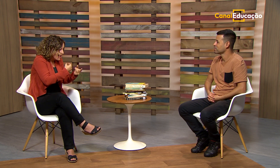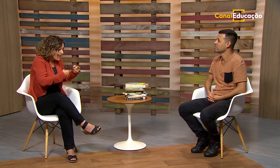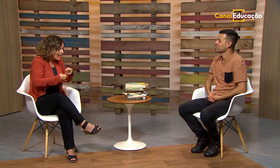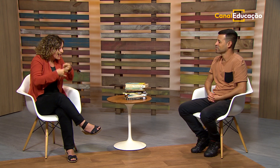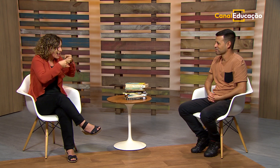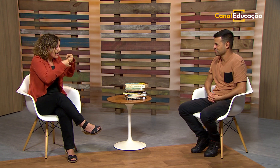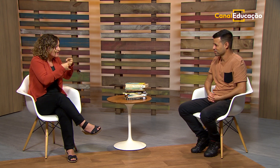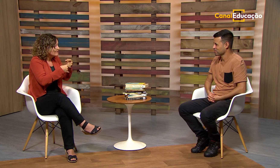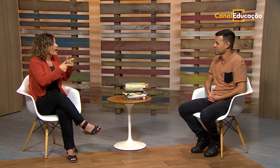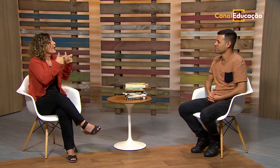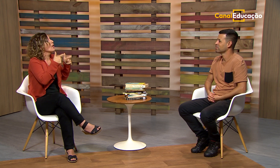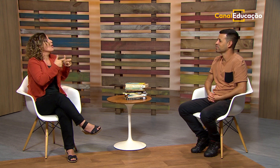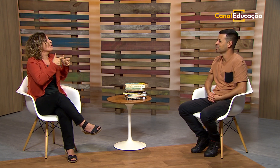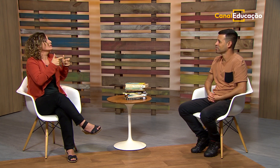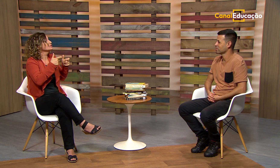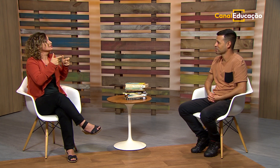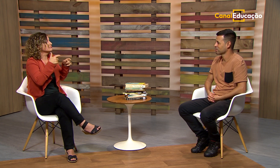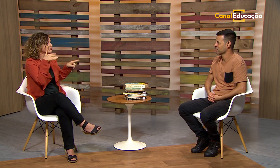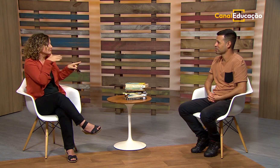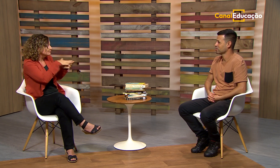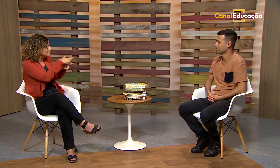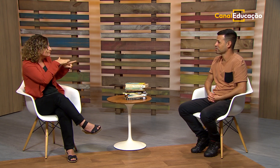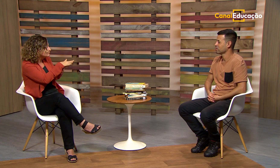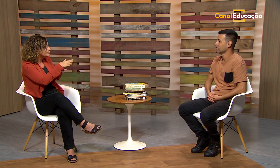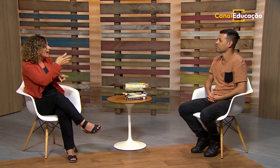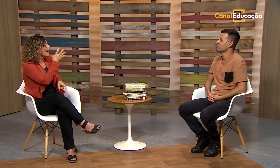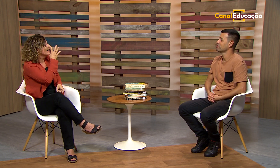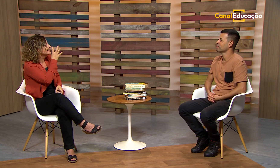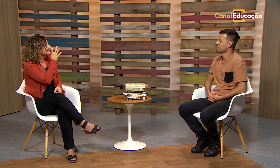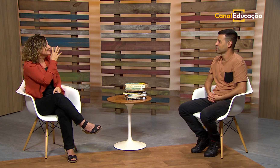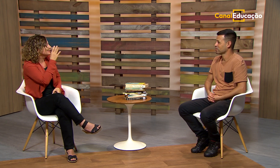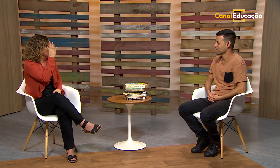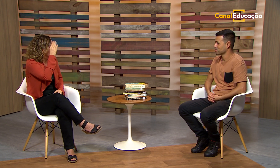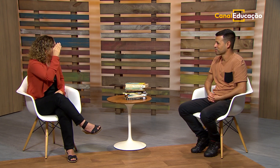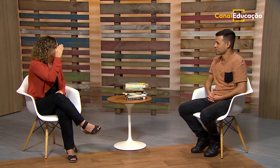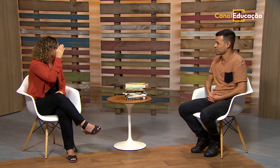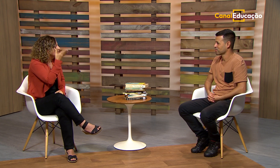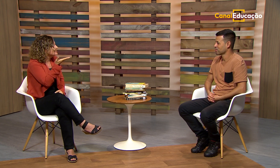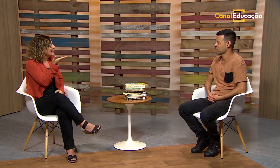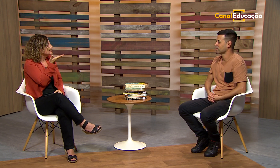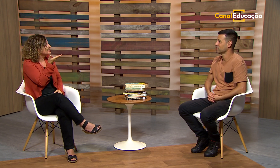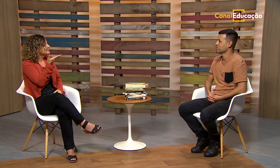acessar as gravações das suas lives? Pelo Instagram mesmo?